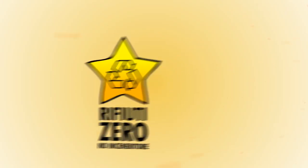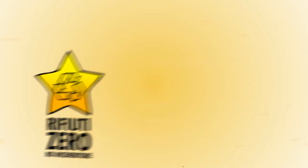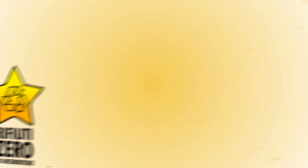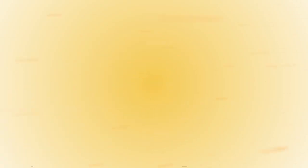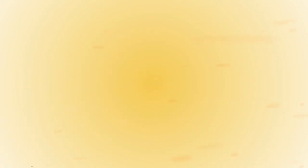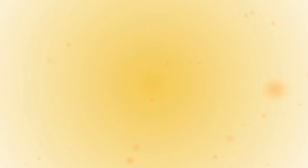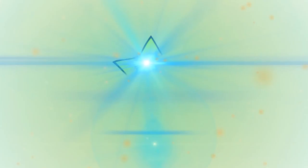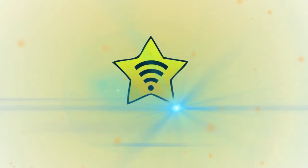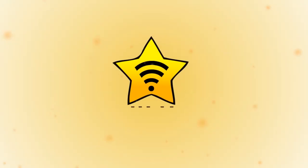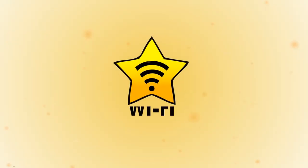Grazie.